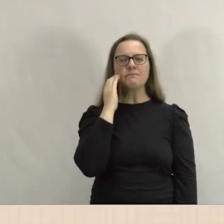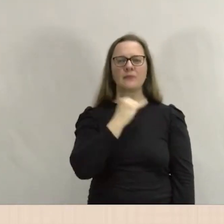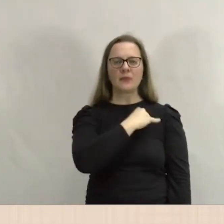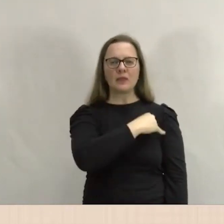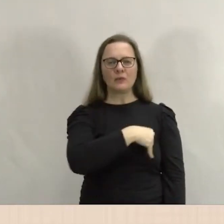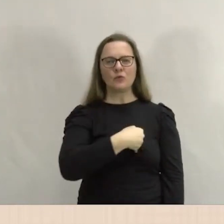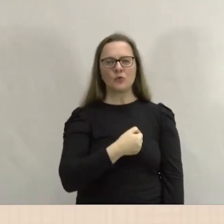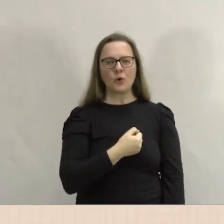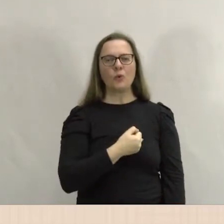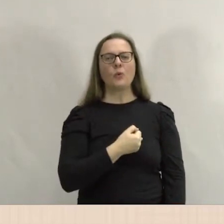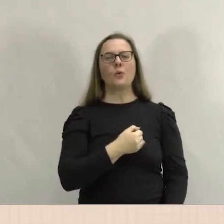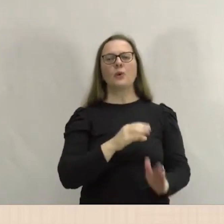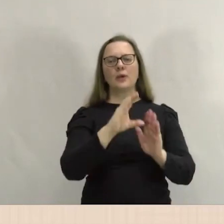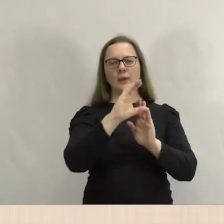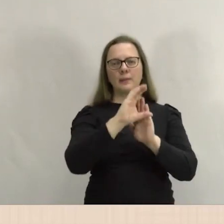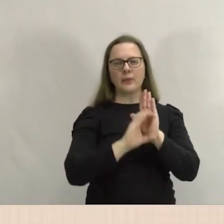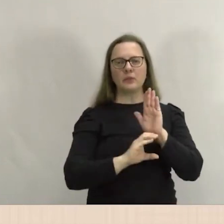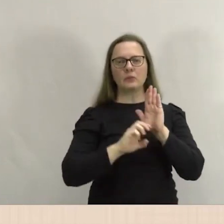capítulo 5,